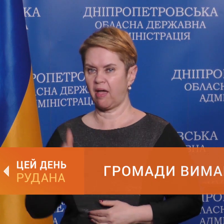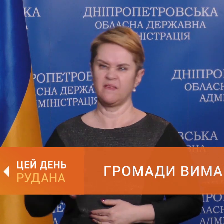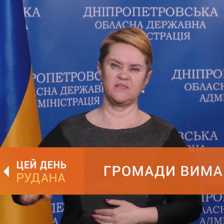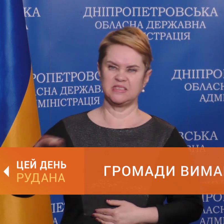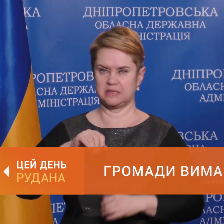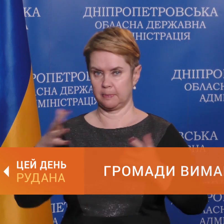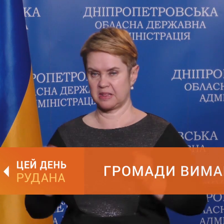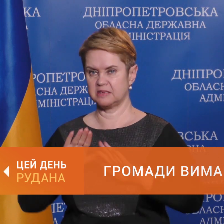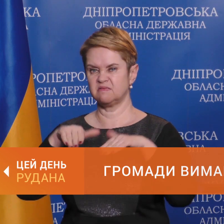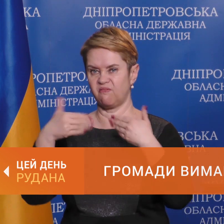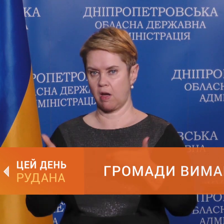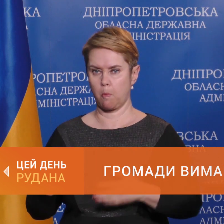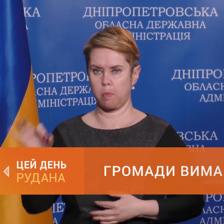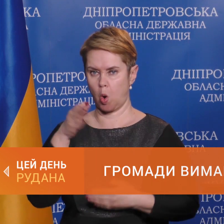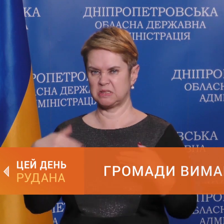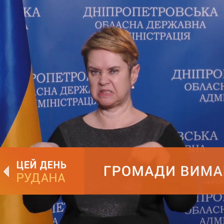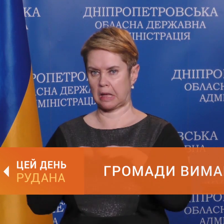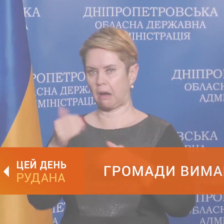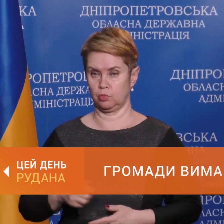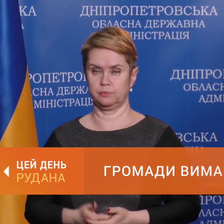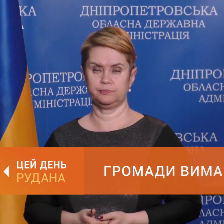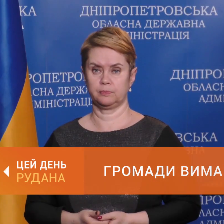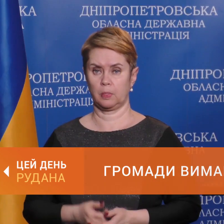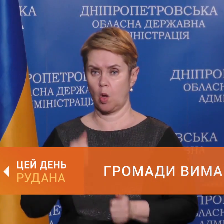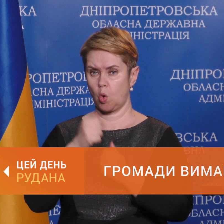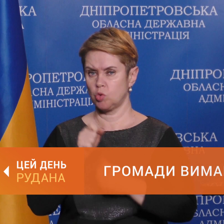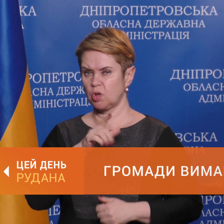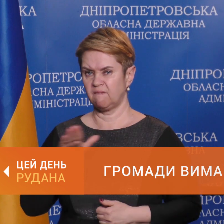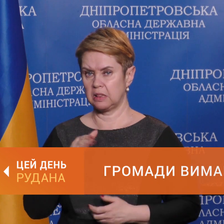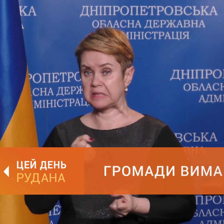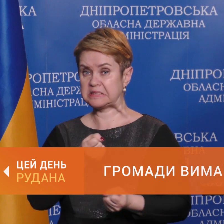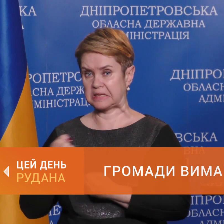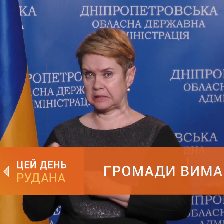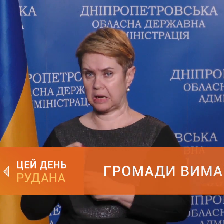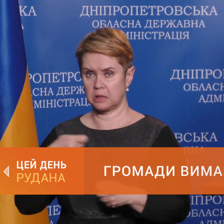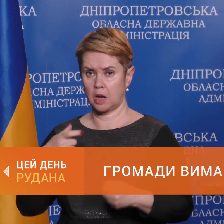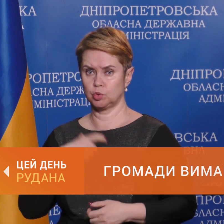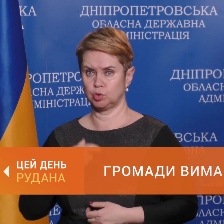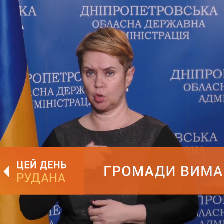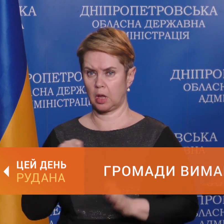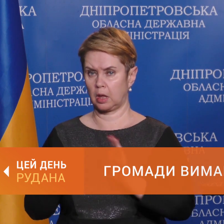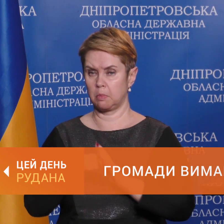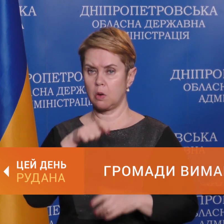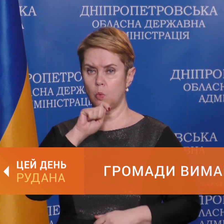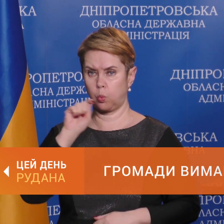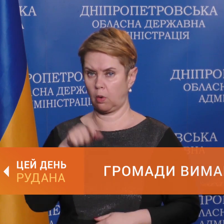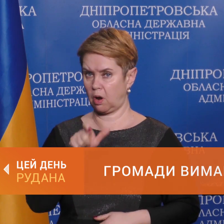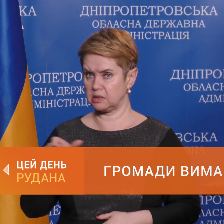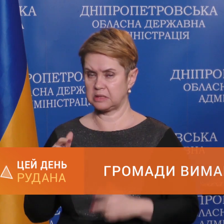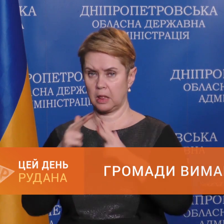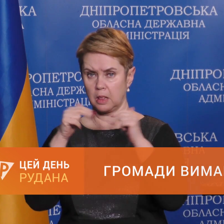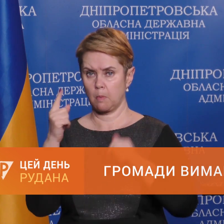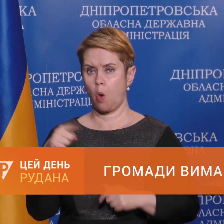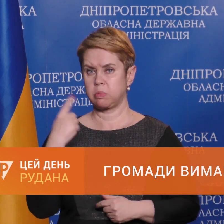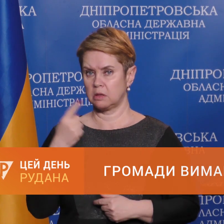всі підтримали звернення про закриття неба. Кожна хвилина затримки тягне за собою гибель українців.